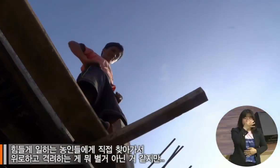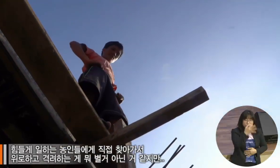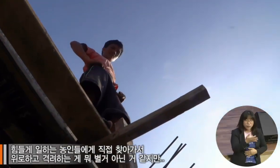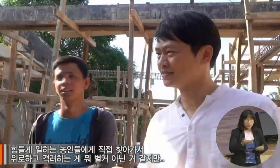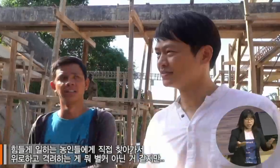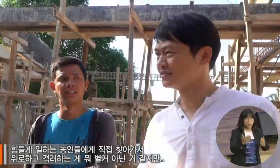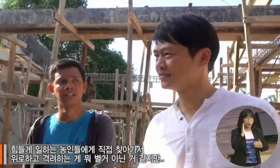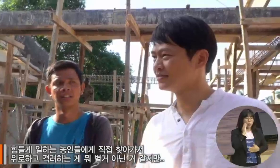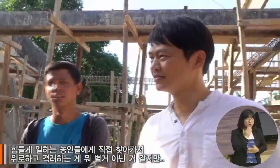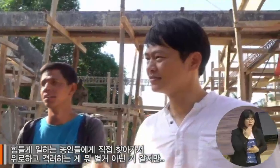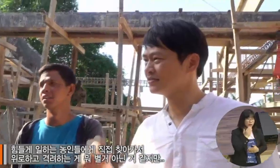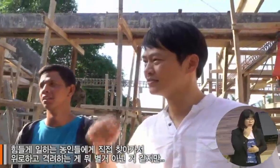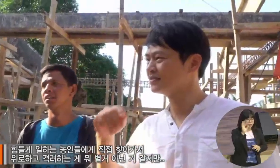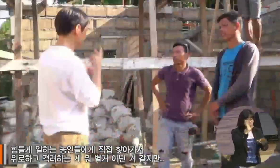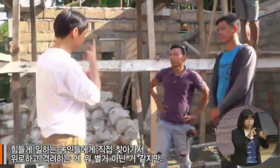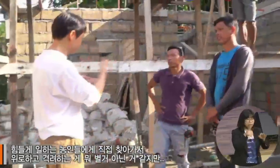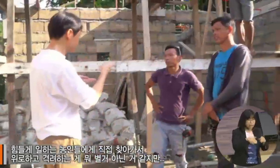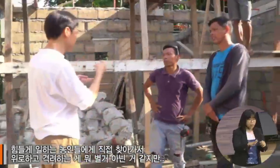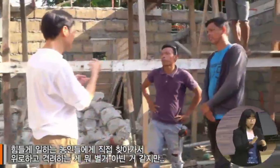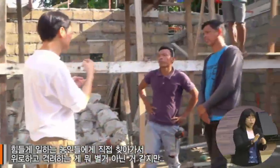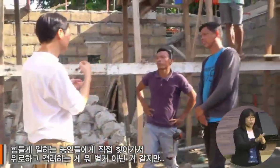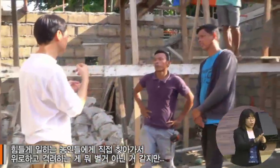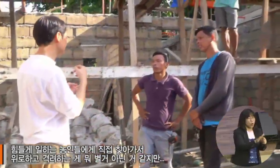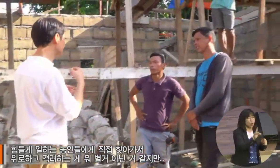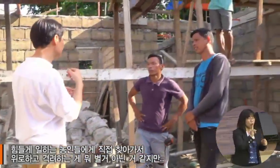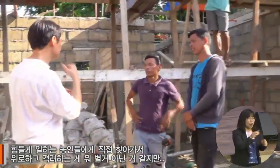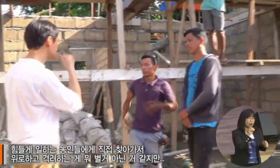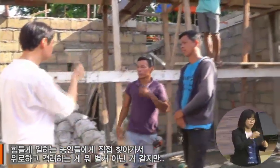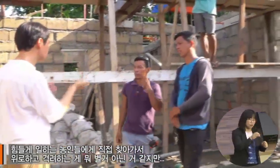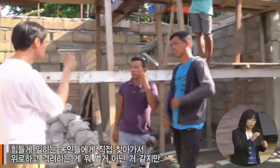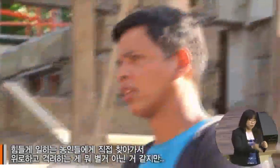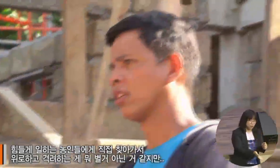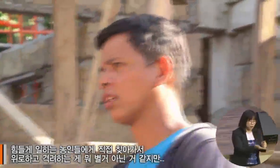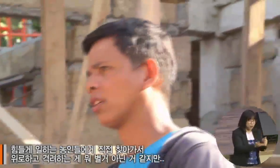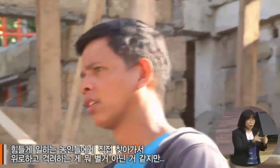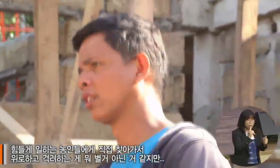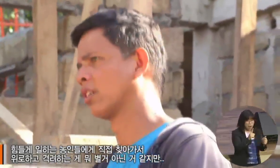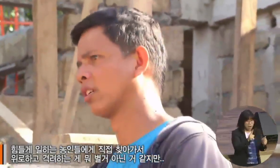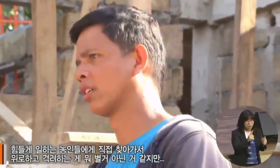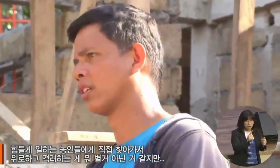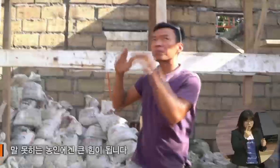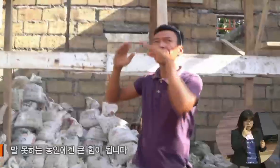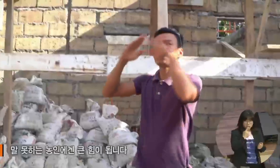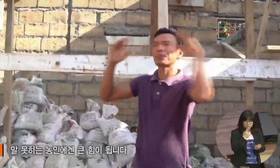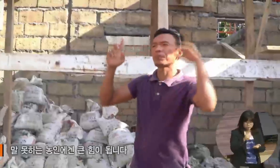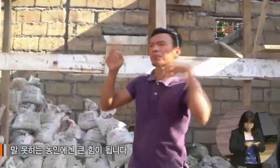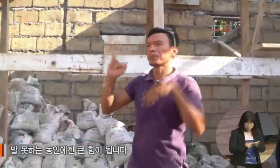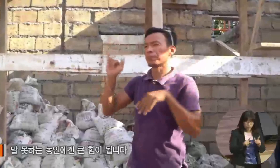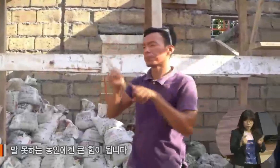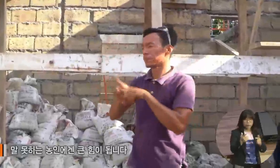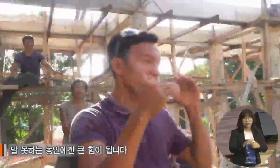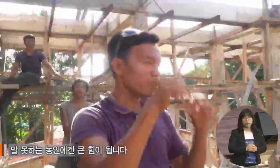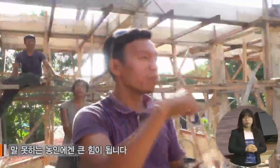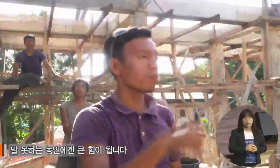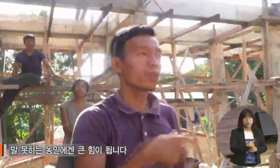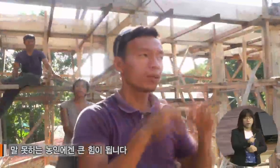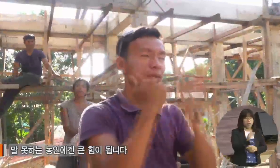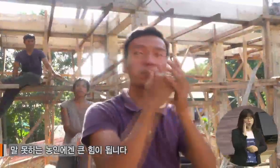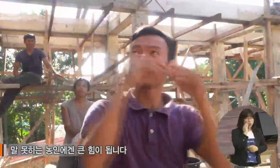직접 찾아가서 위로하고 격려하는 게 뭐 별거 아닌 것 같지만 말 못하는 농인들에겐 큰